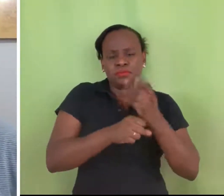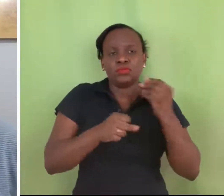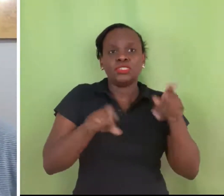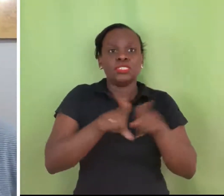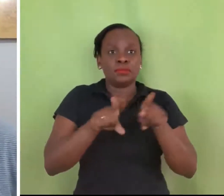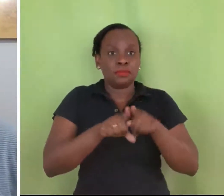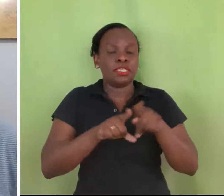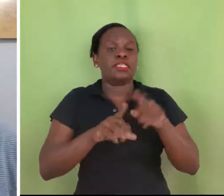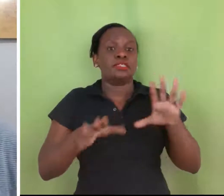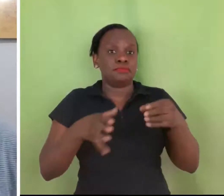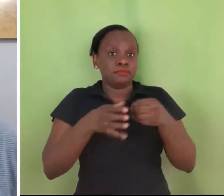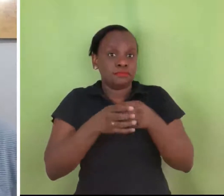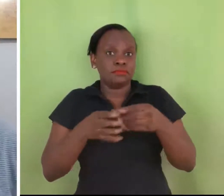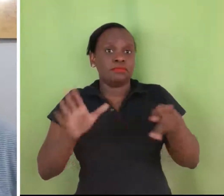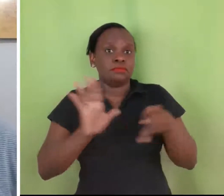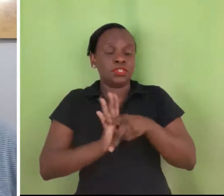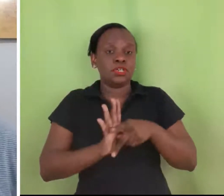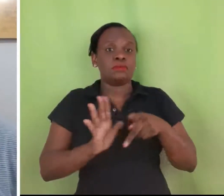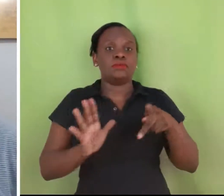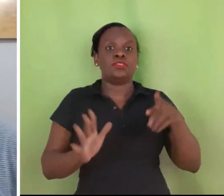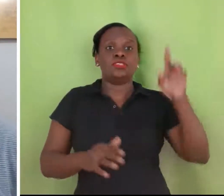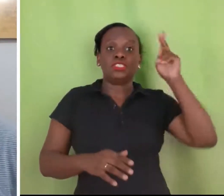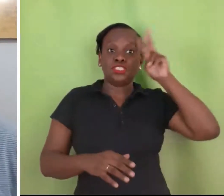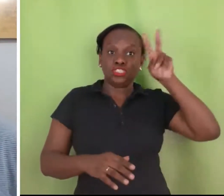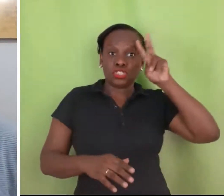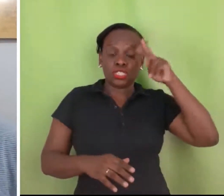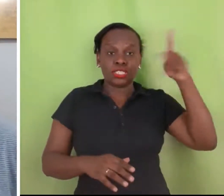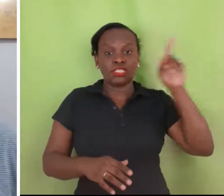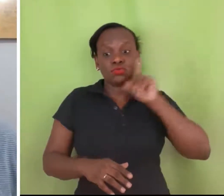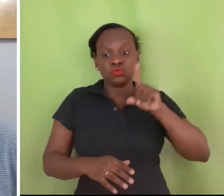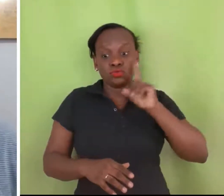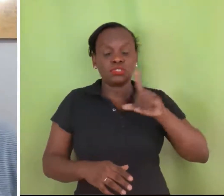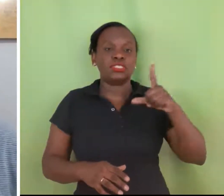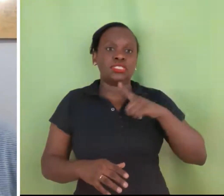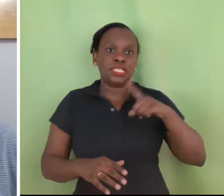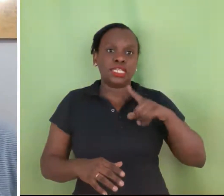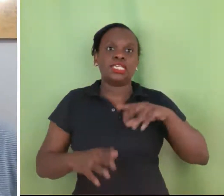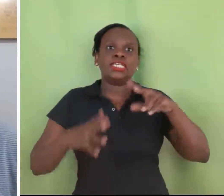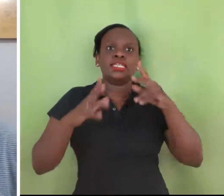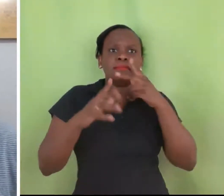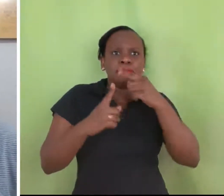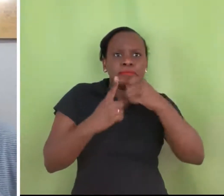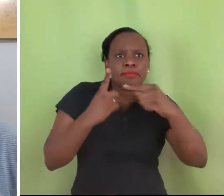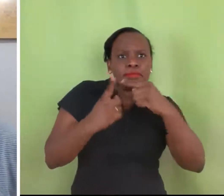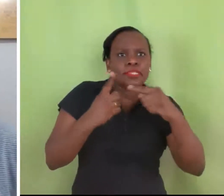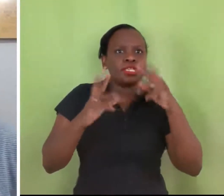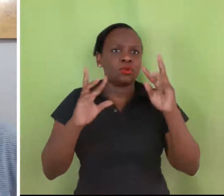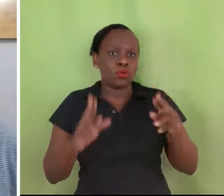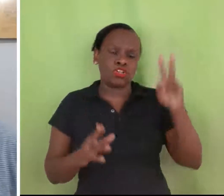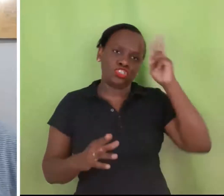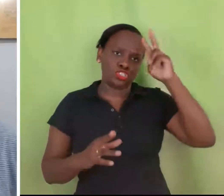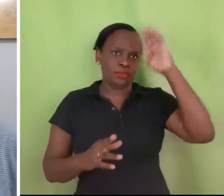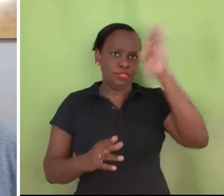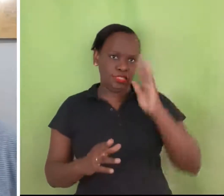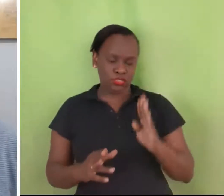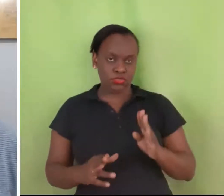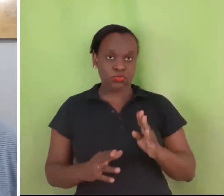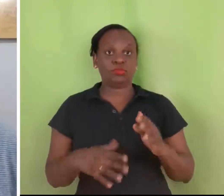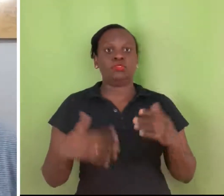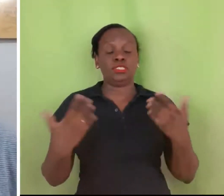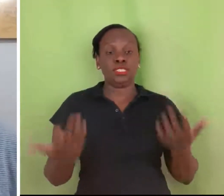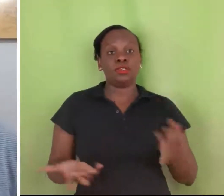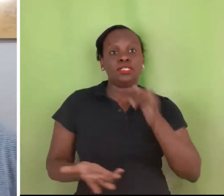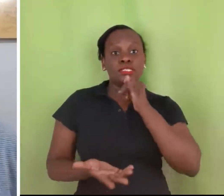colônias, assim como nós, né? Então, a história dos Estados Unidos tem várias semelhanças com a nossa história, né? Uma delas,